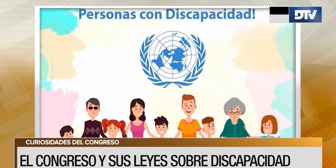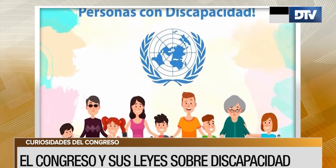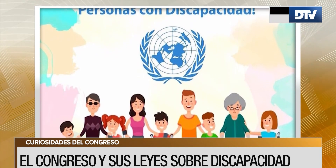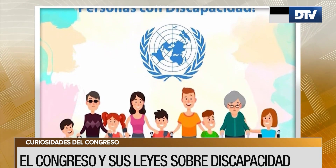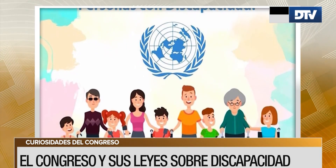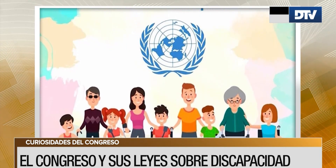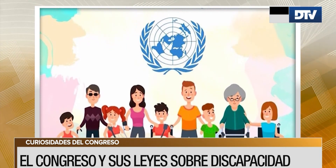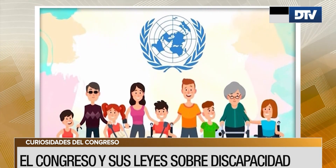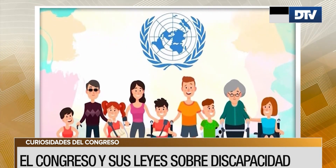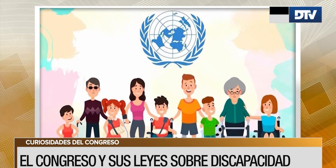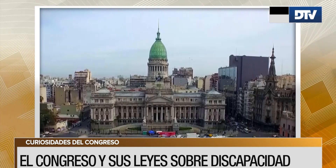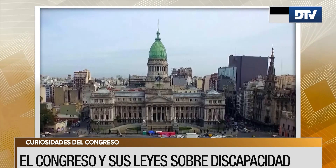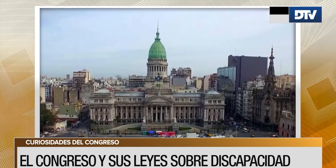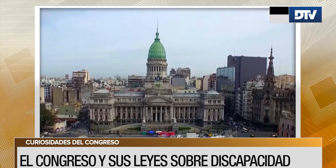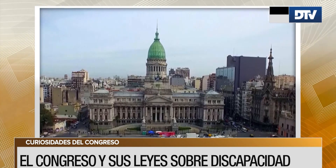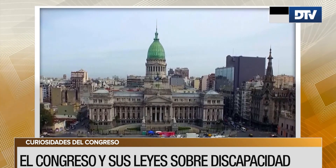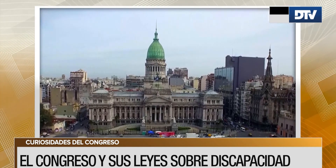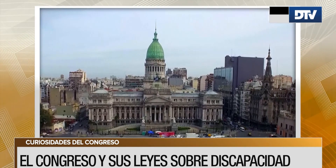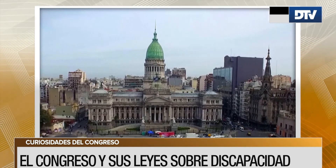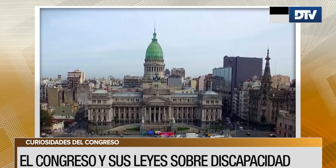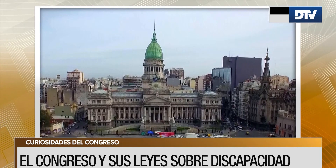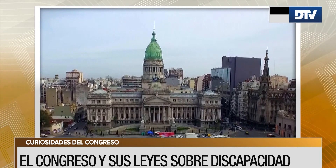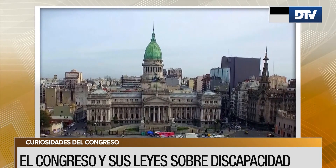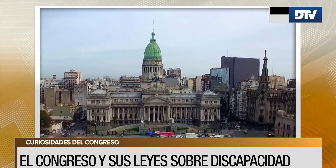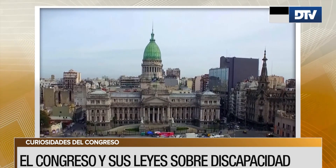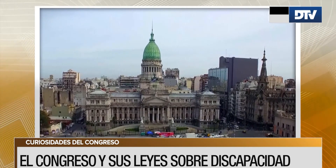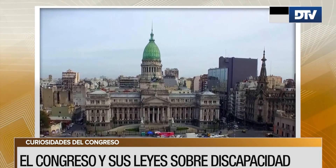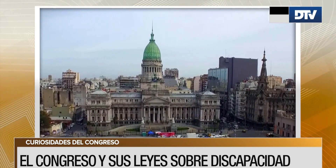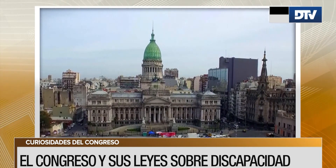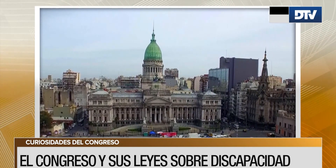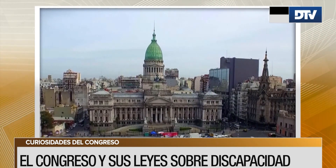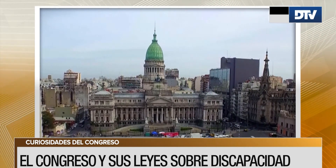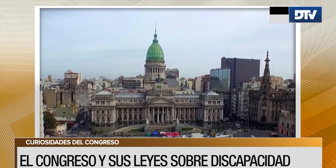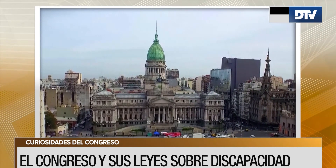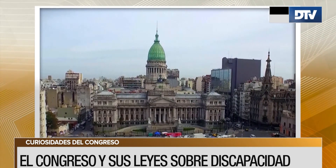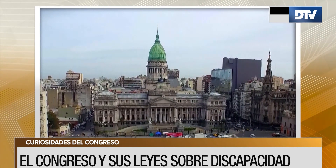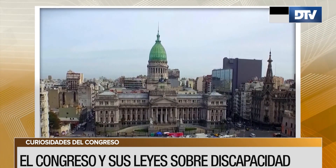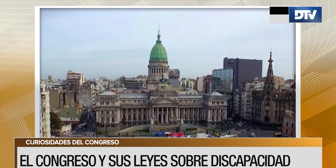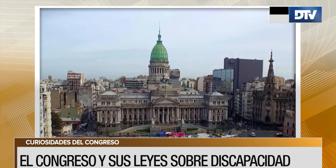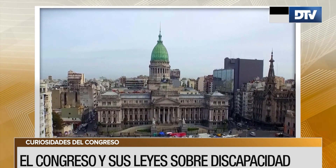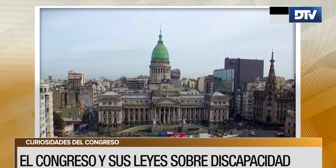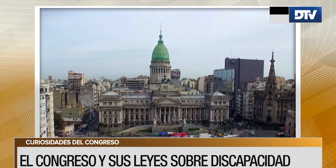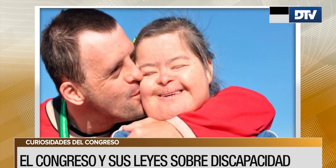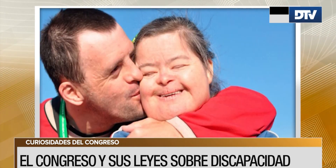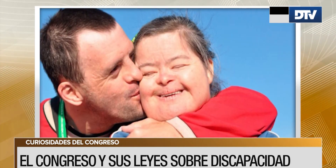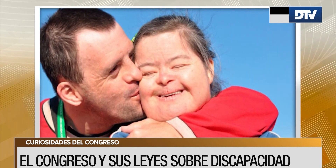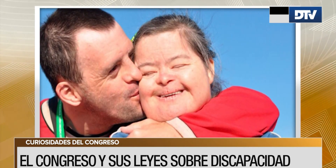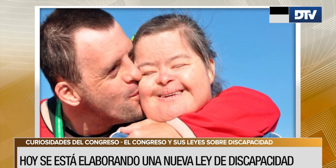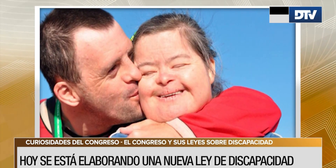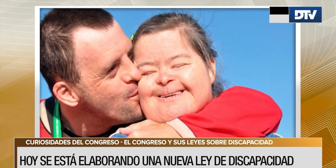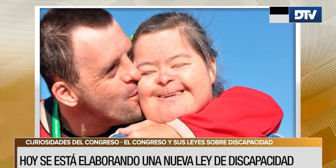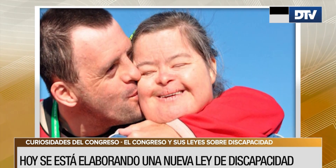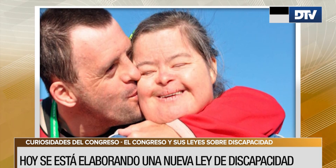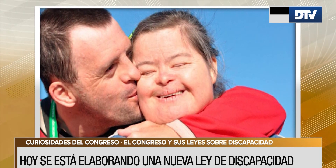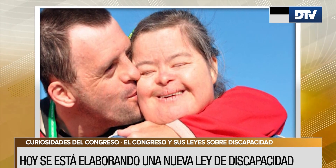repasar brevemente el rol que tuvo el Congreso en la sanción de leyes nacionales que abordaron el tema. Un tema que es hoy de